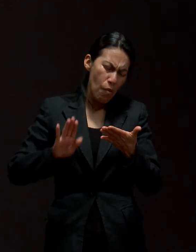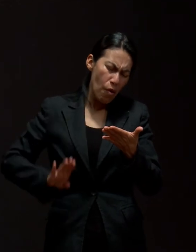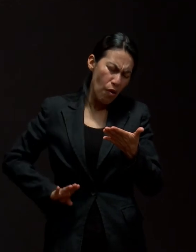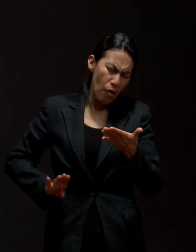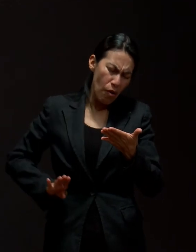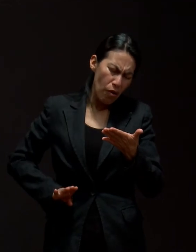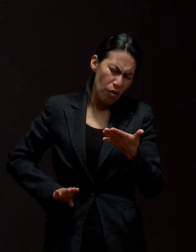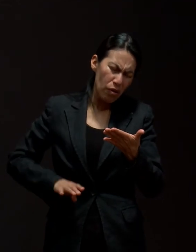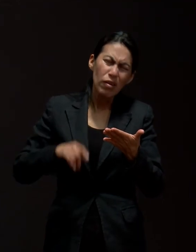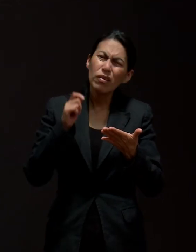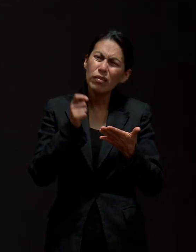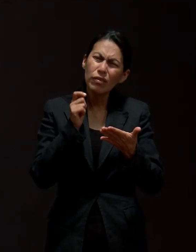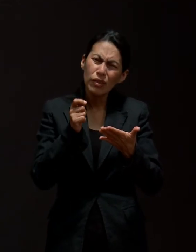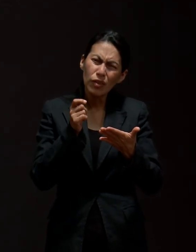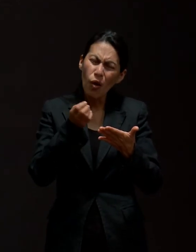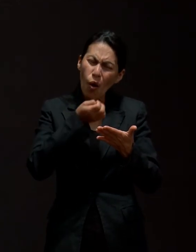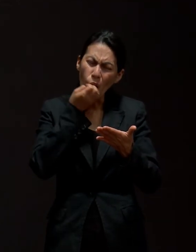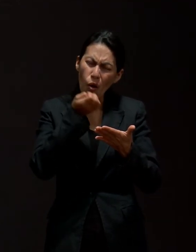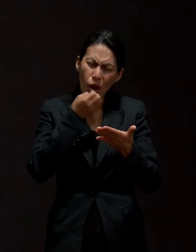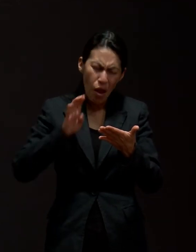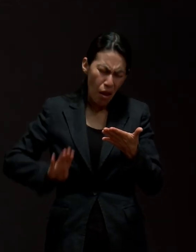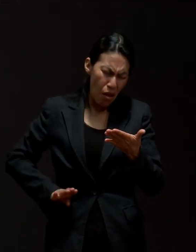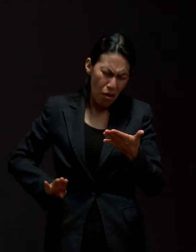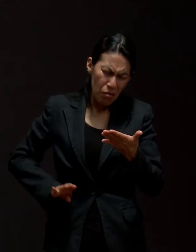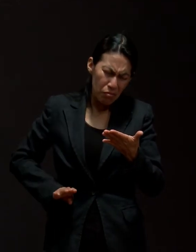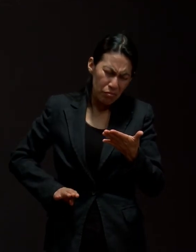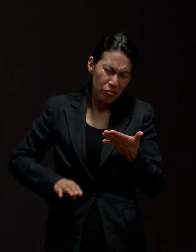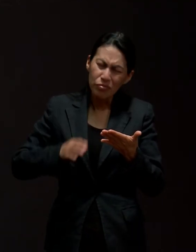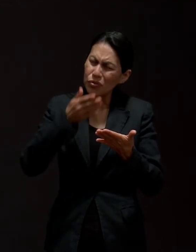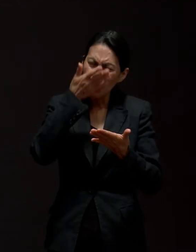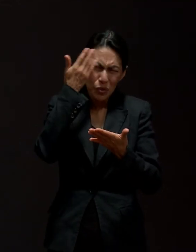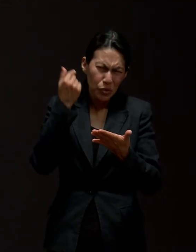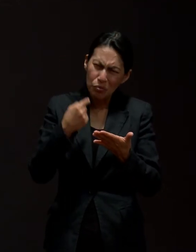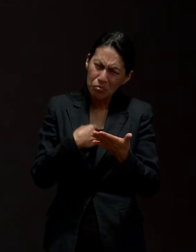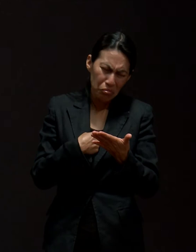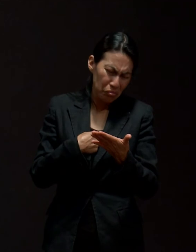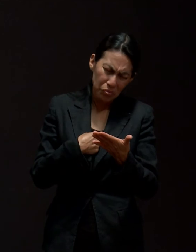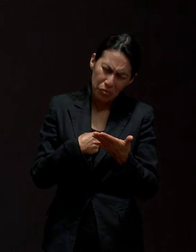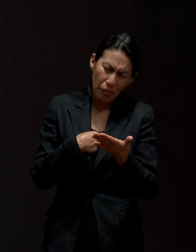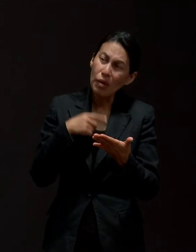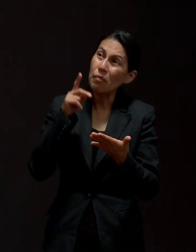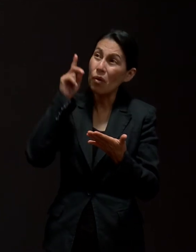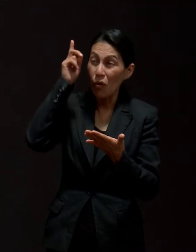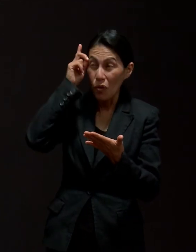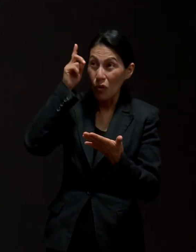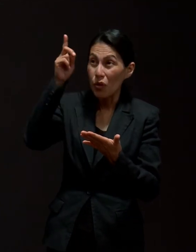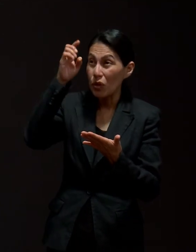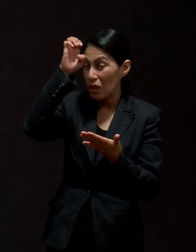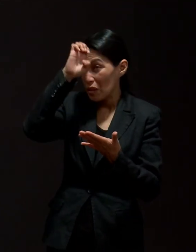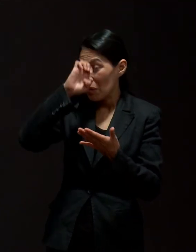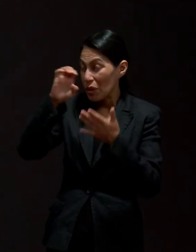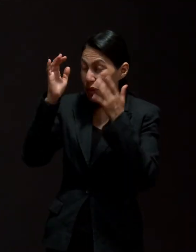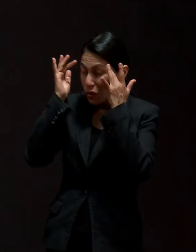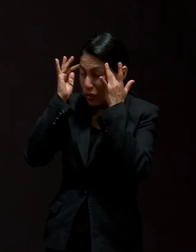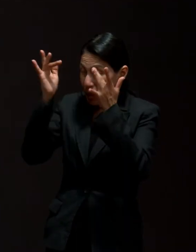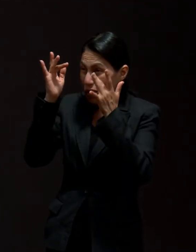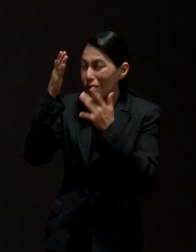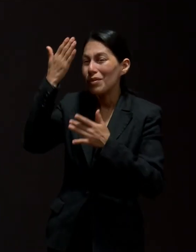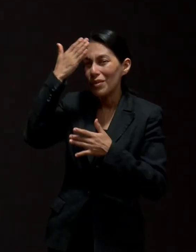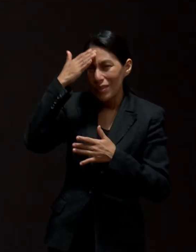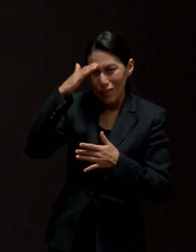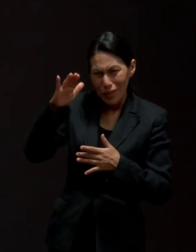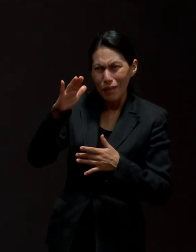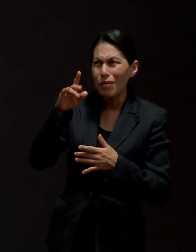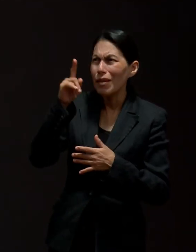orar como conviene. ¿Qué hemos de orar como conviene? No lo sabemos. Pero el Espíritu